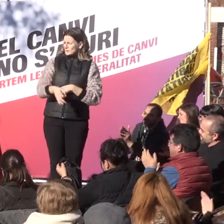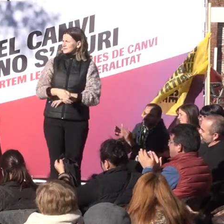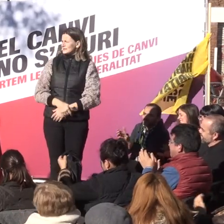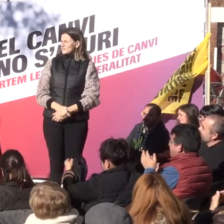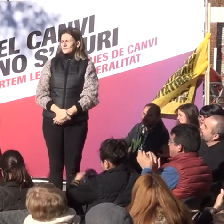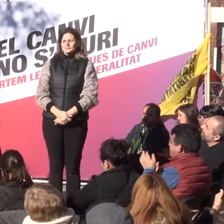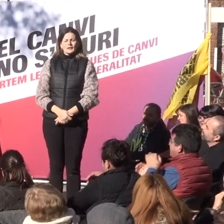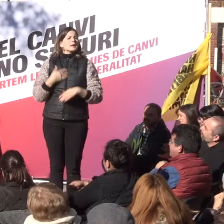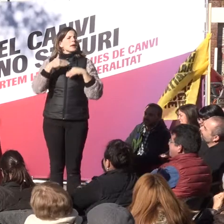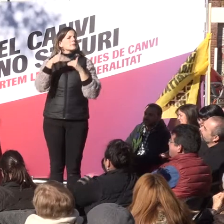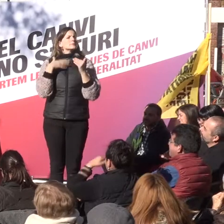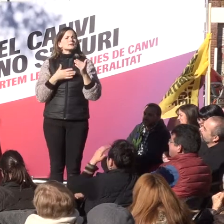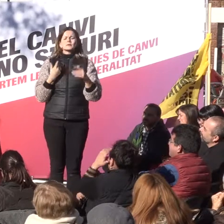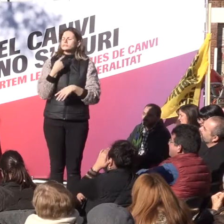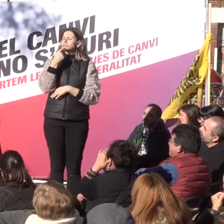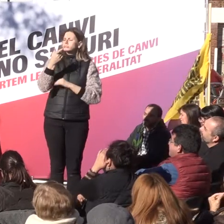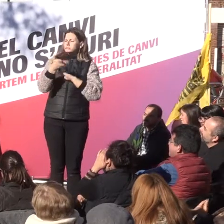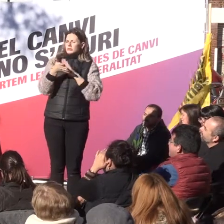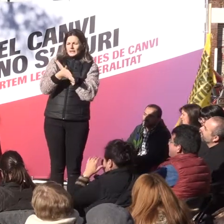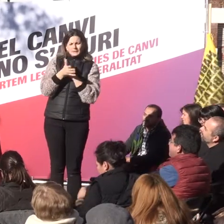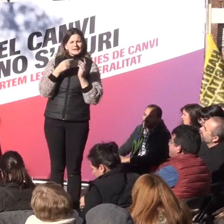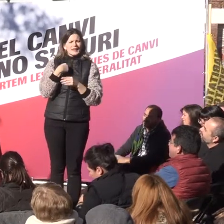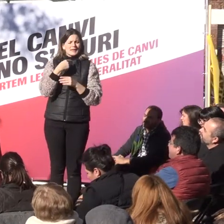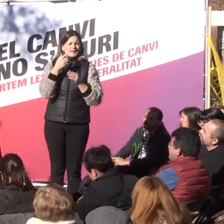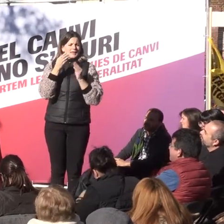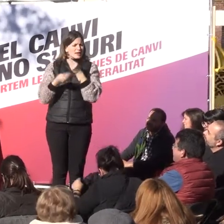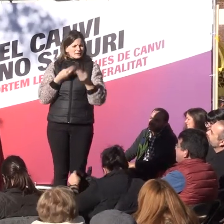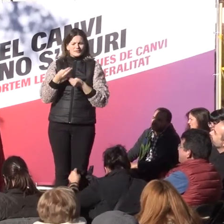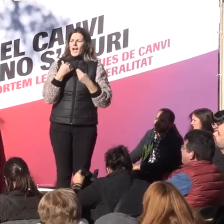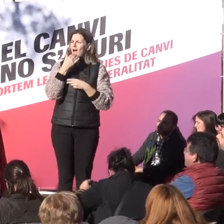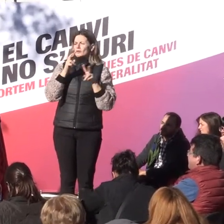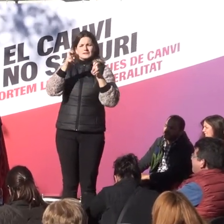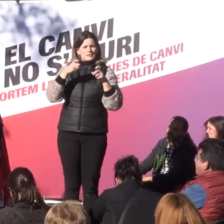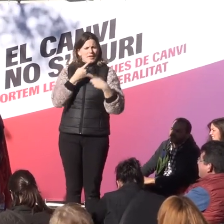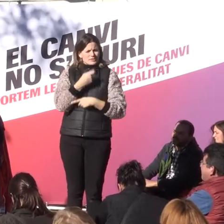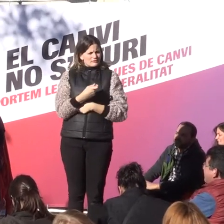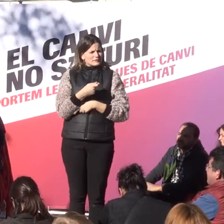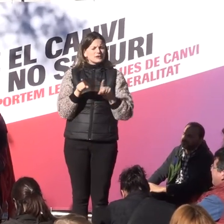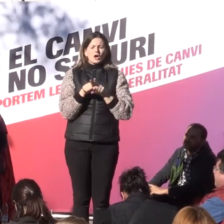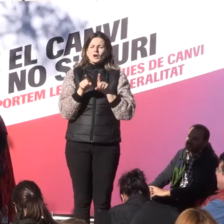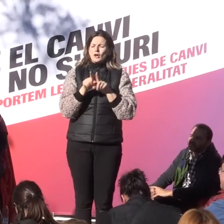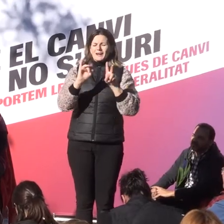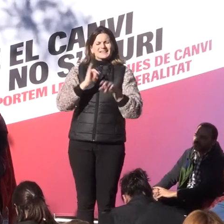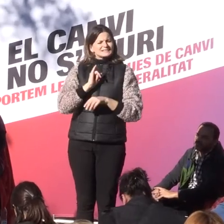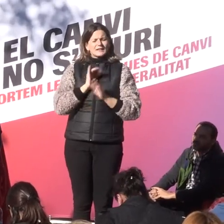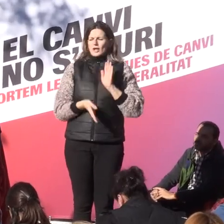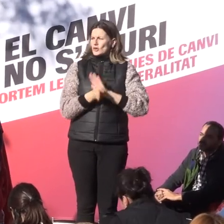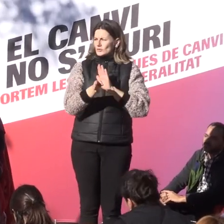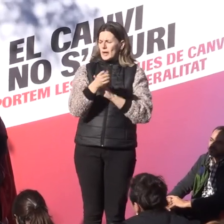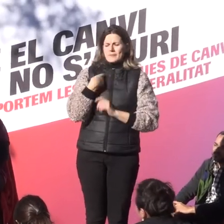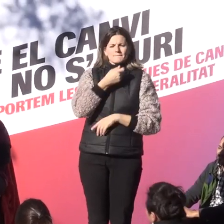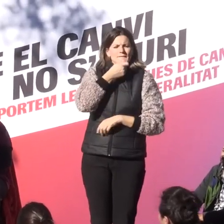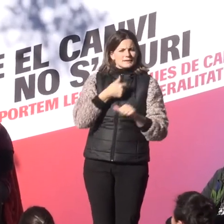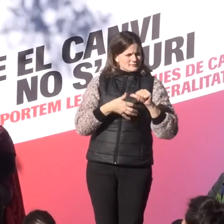y lo menos que podemos que podemos hacer es ver una cosa que es complicada que es como mantenemos esta identidad a mí me gusta